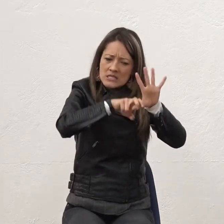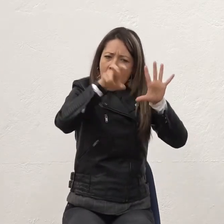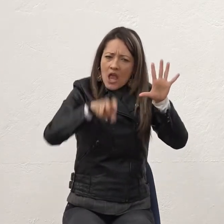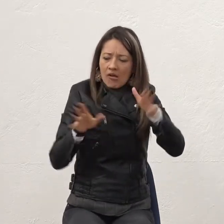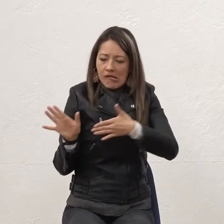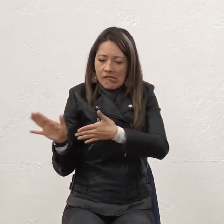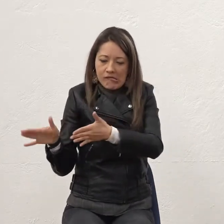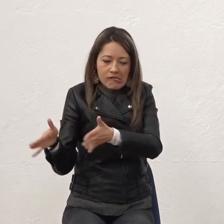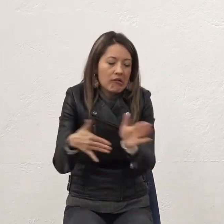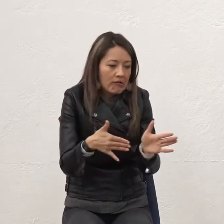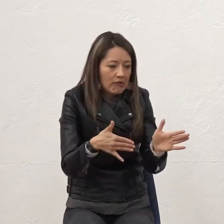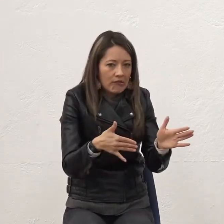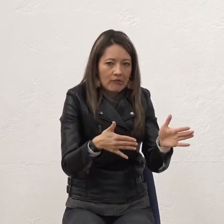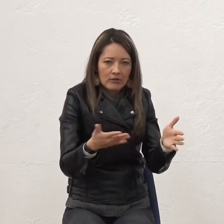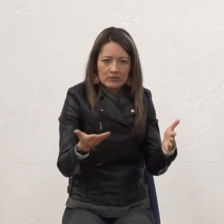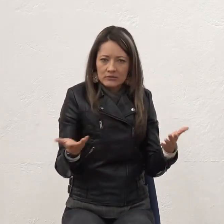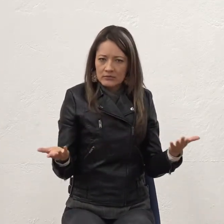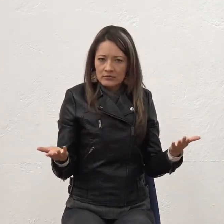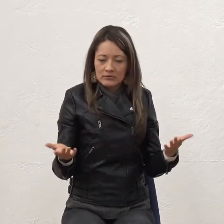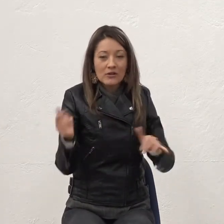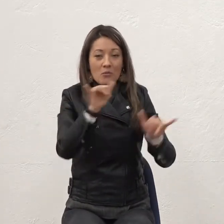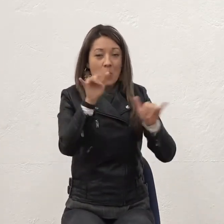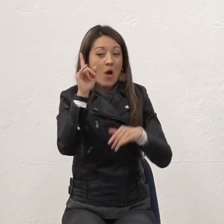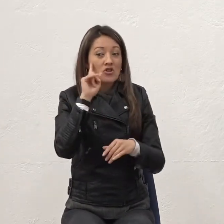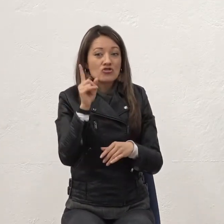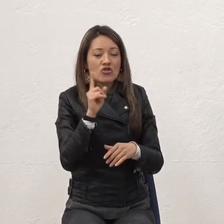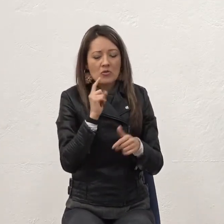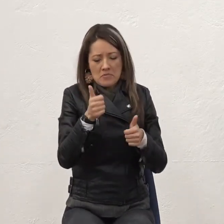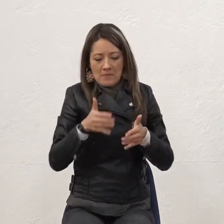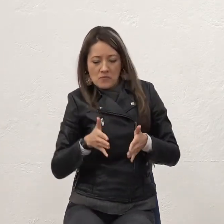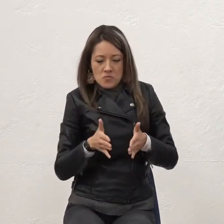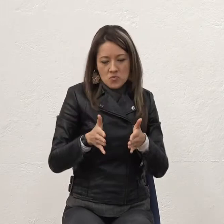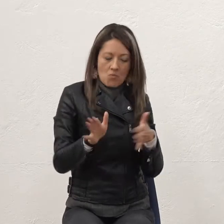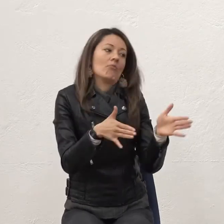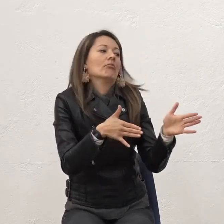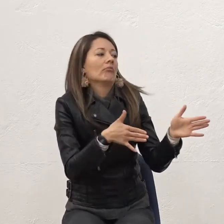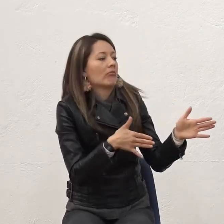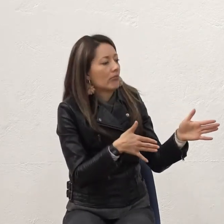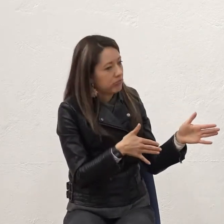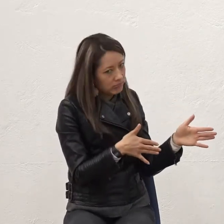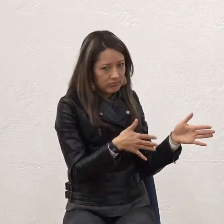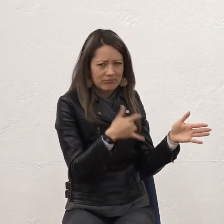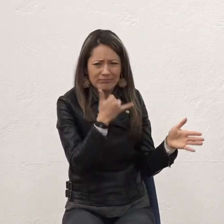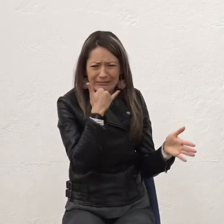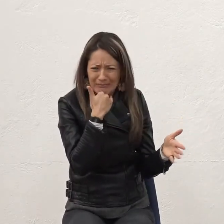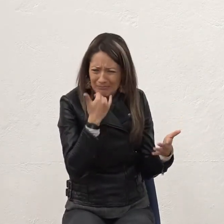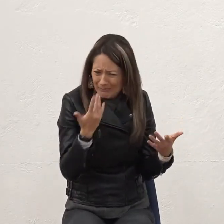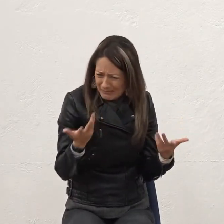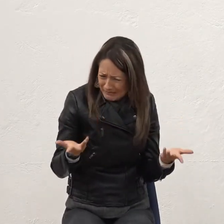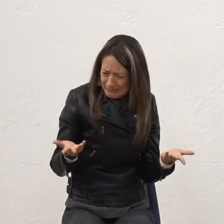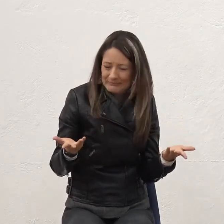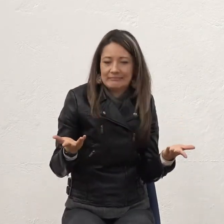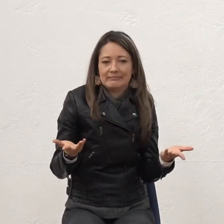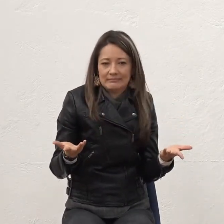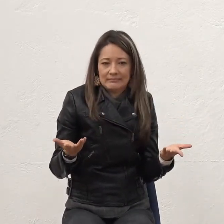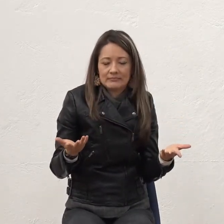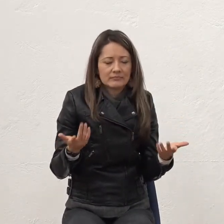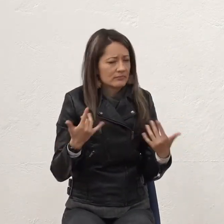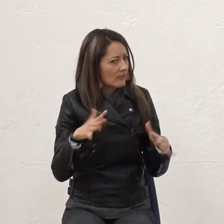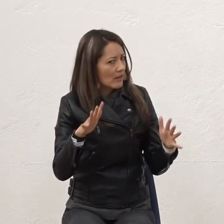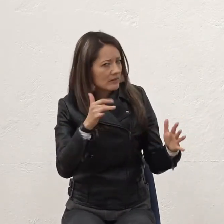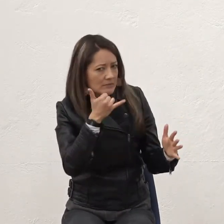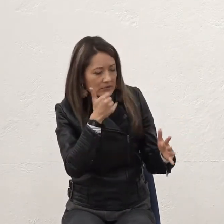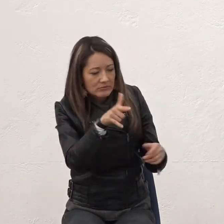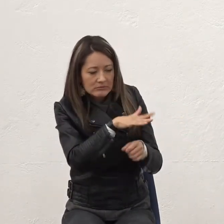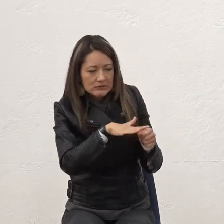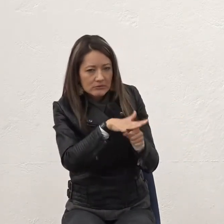Zaqueo? Como hacen los sordos, ¿no? Que va bien y de pronto se fue para el otro lado. Algo pasó en